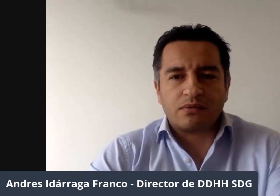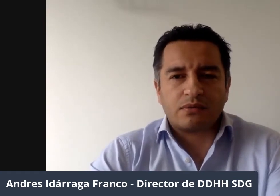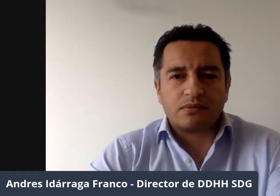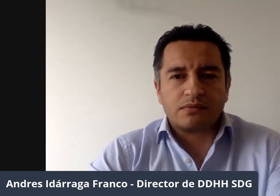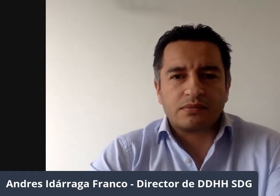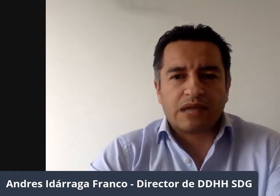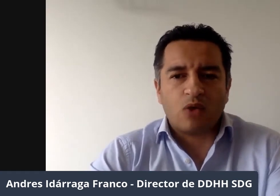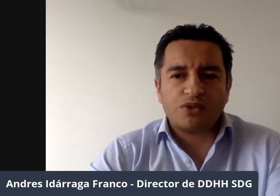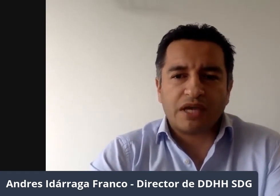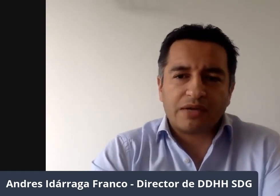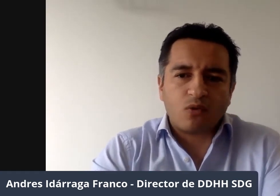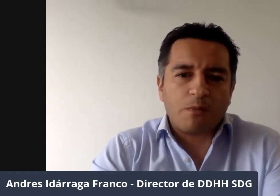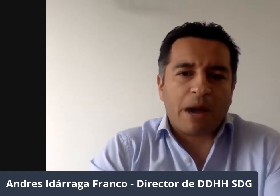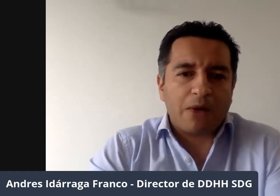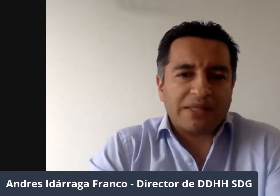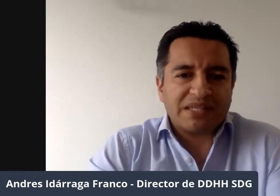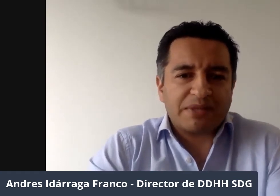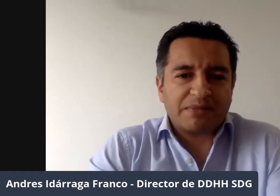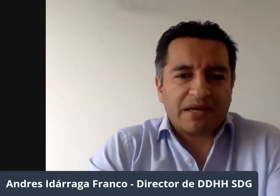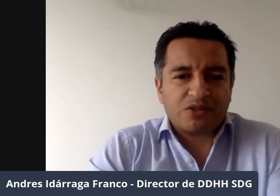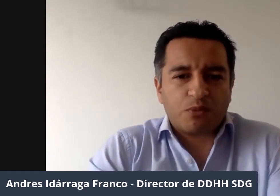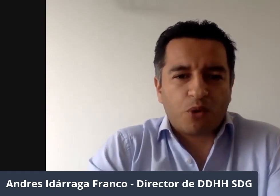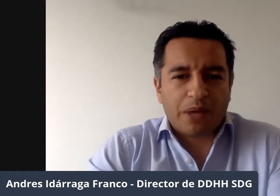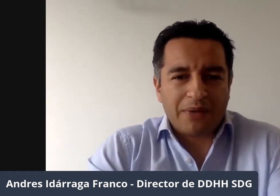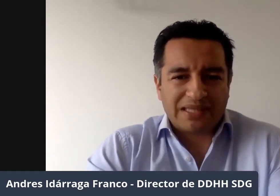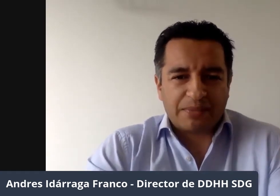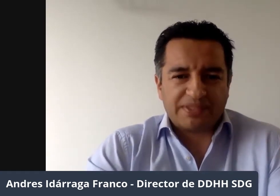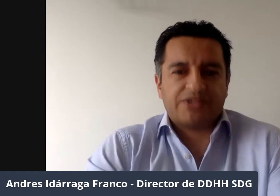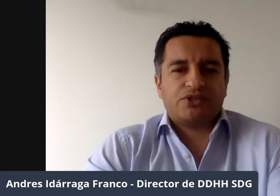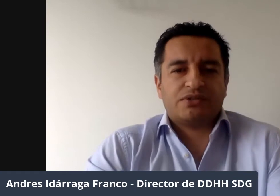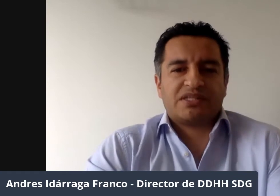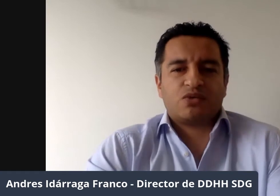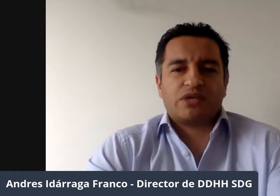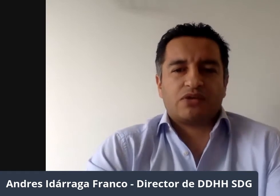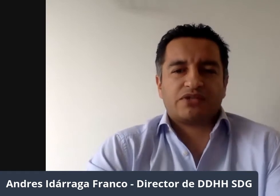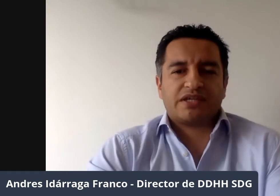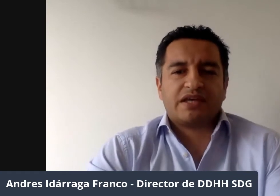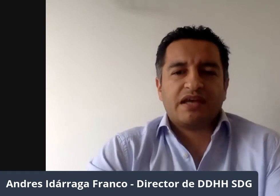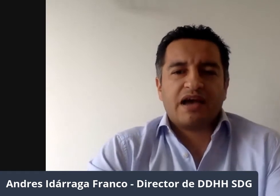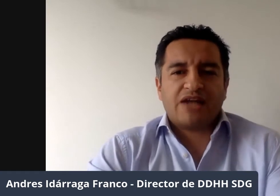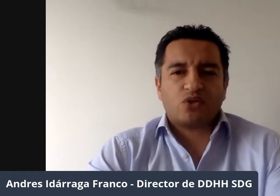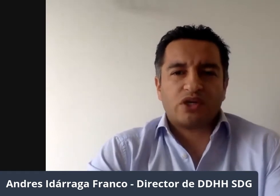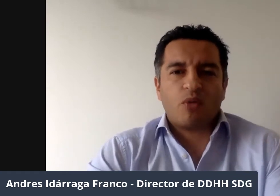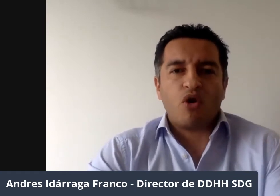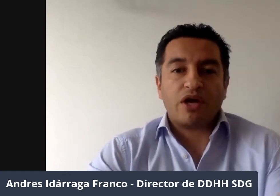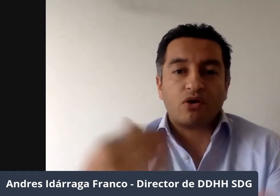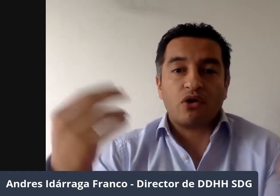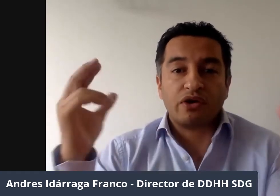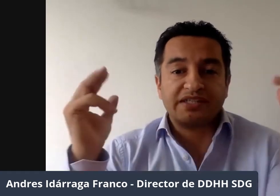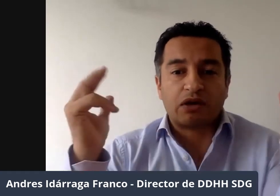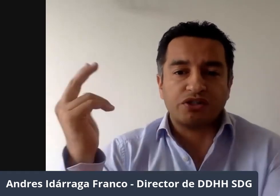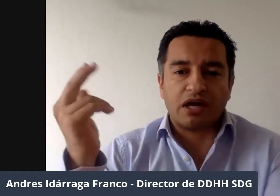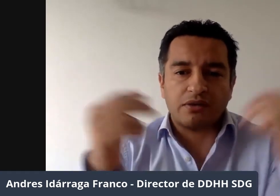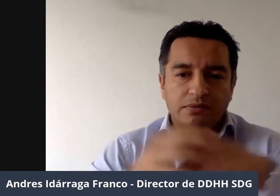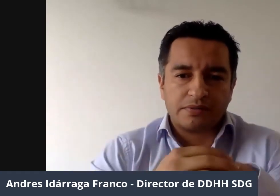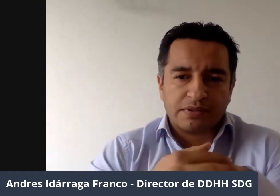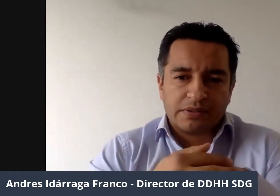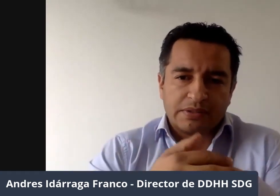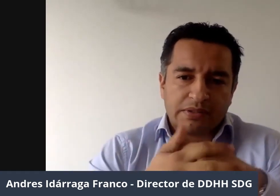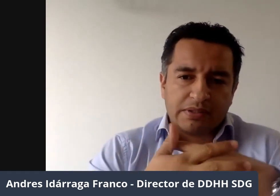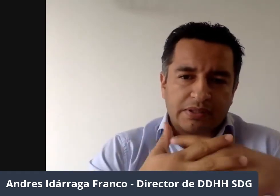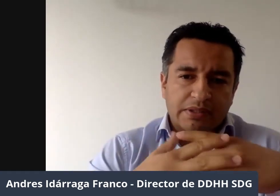declarándolo causa culpable en sí misma de su propia victimización, atribuyéndose al sujeto moderno